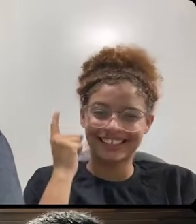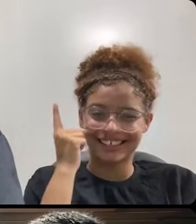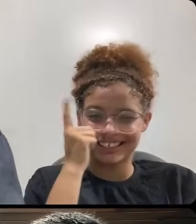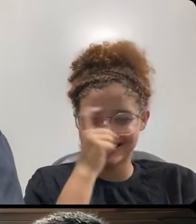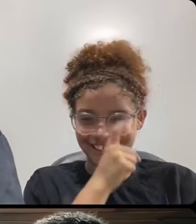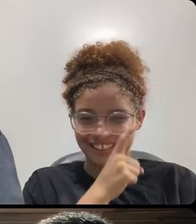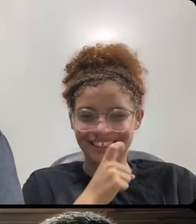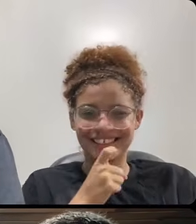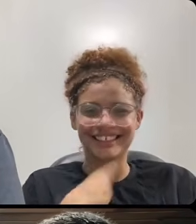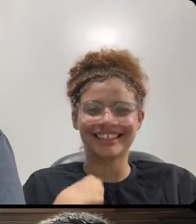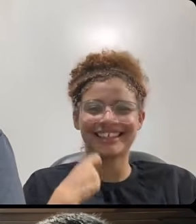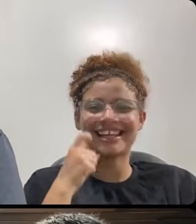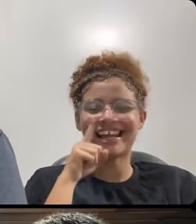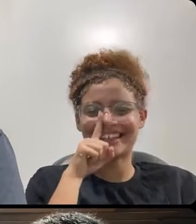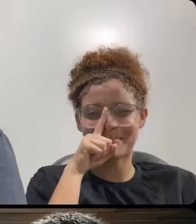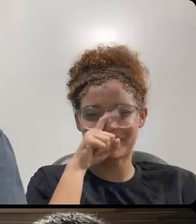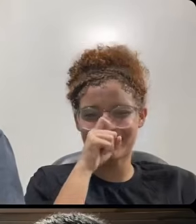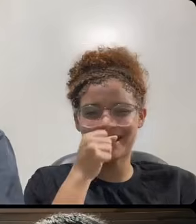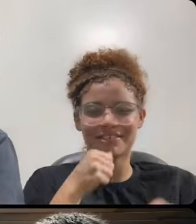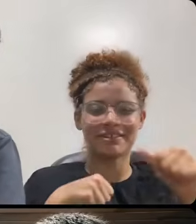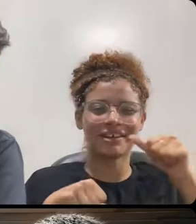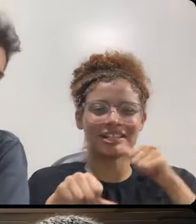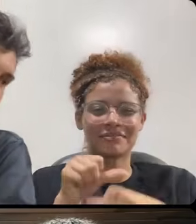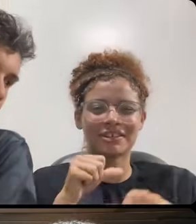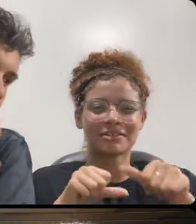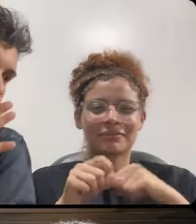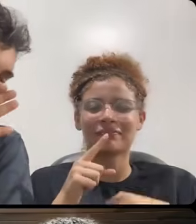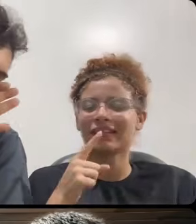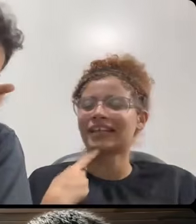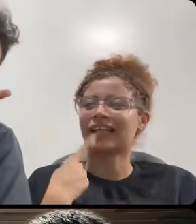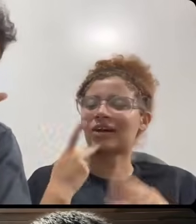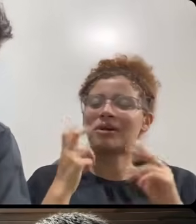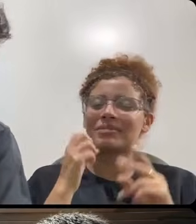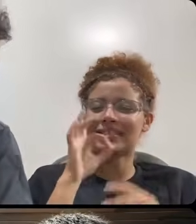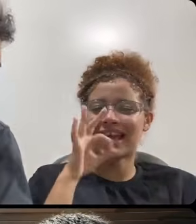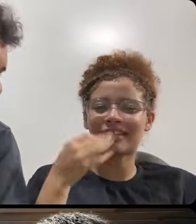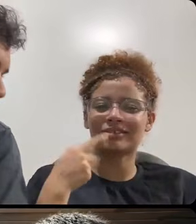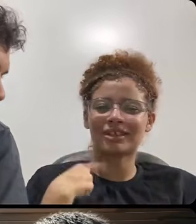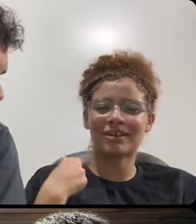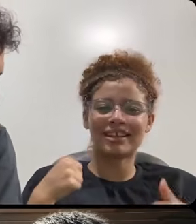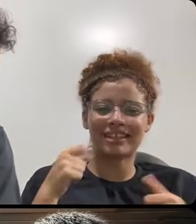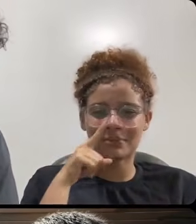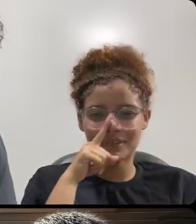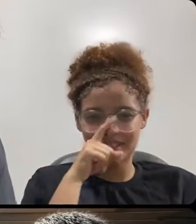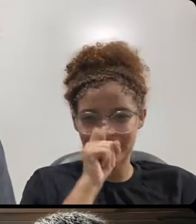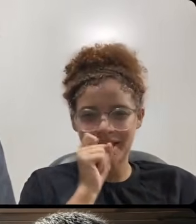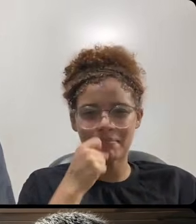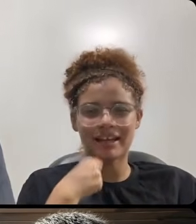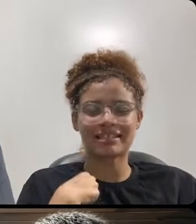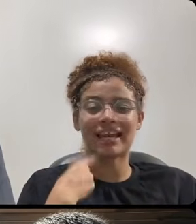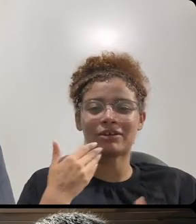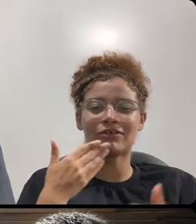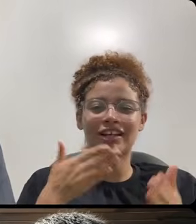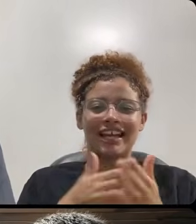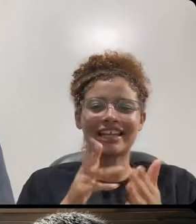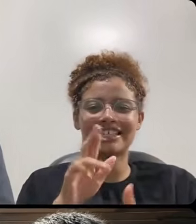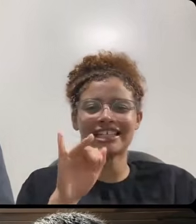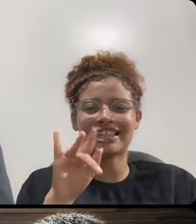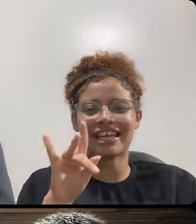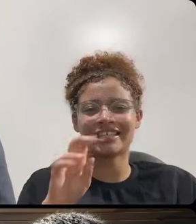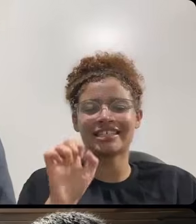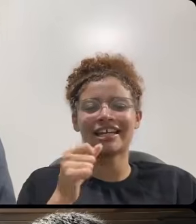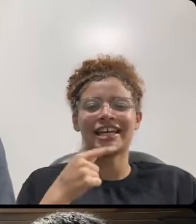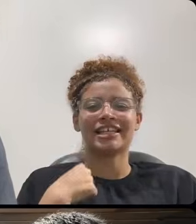bem? É uma bênção isso. E aí a teimosia é difícil? Tem um nome certo que não é teimosia, mas é o que eu falei,